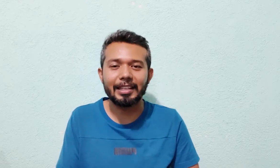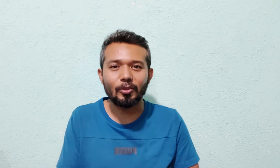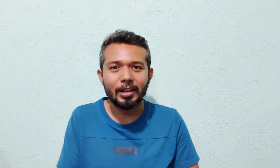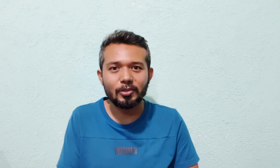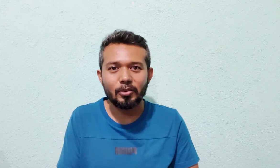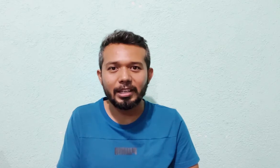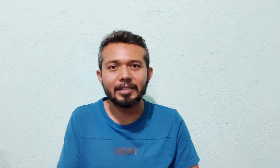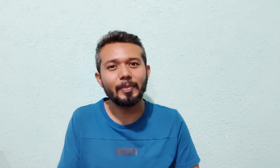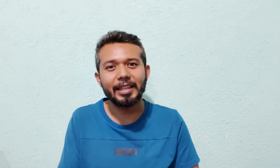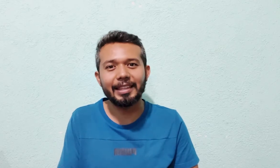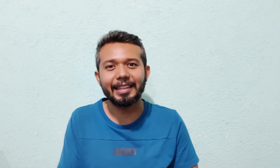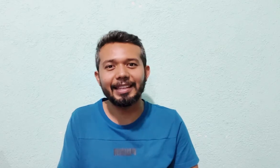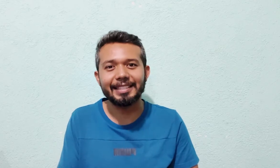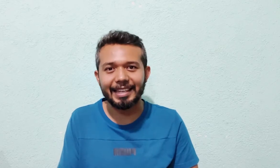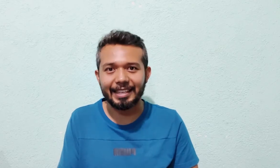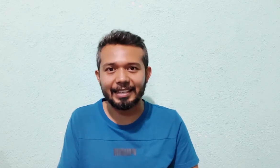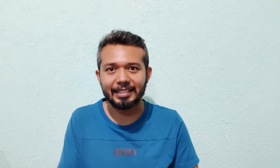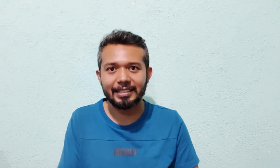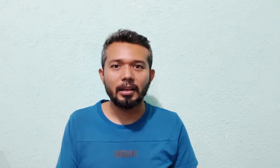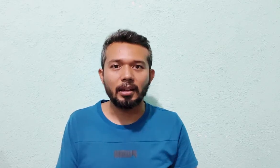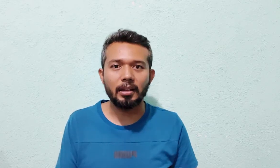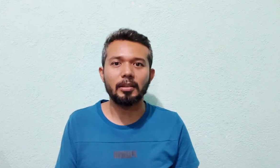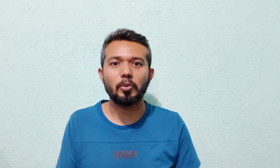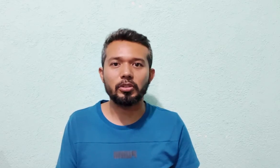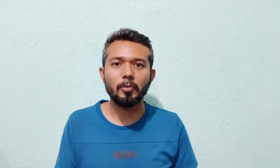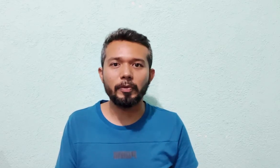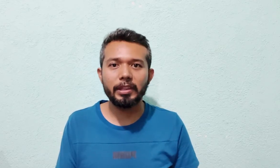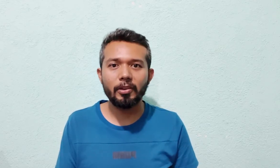las cosas mediante señas. En el próximo video